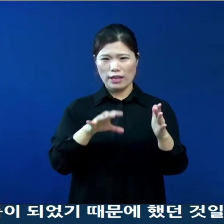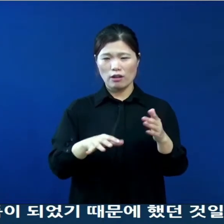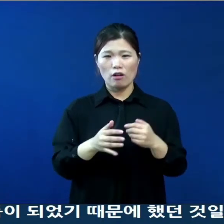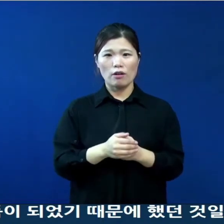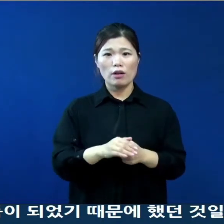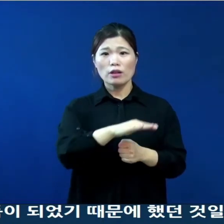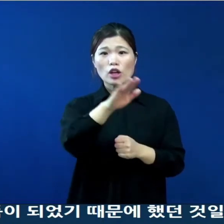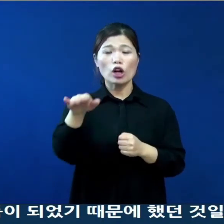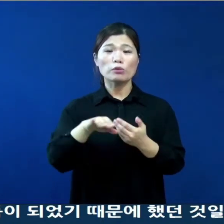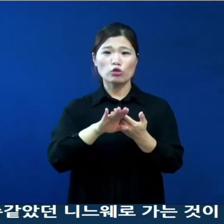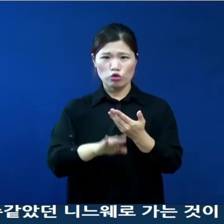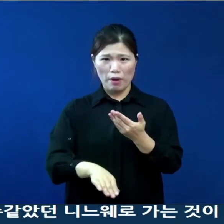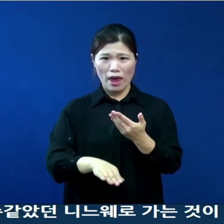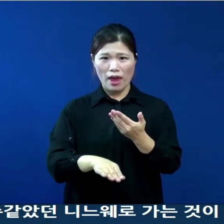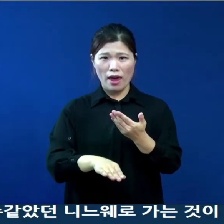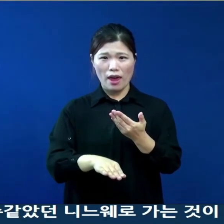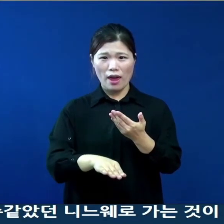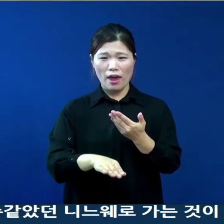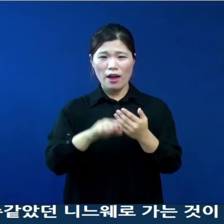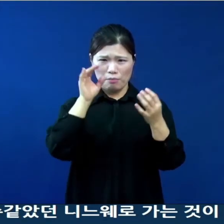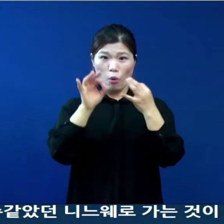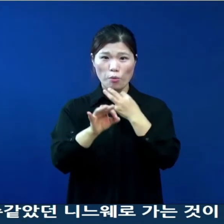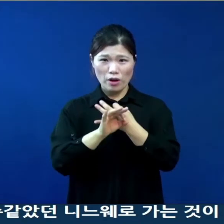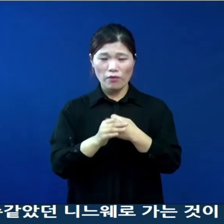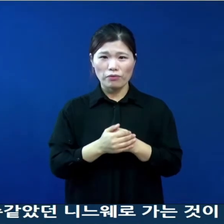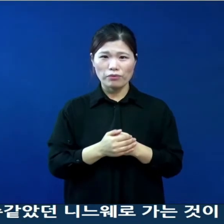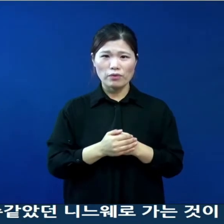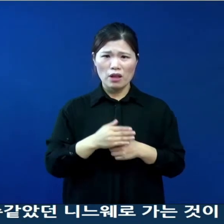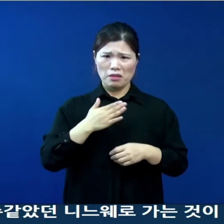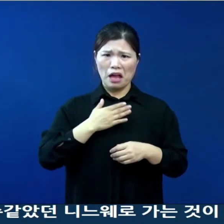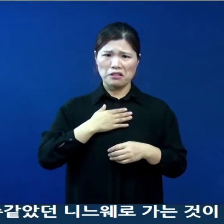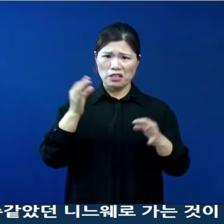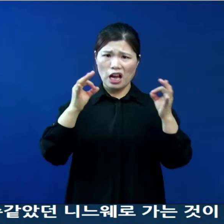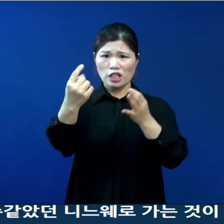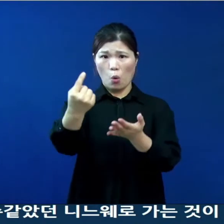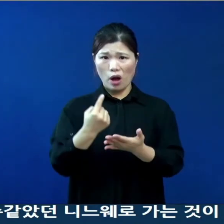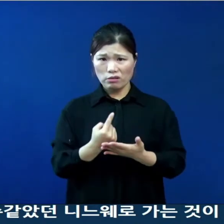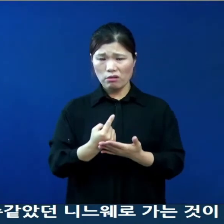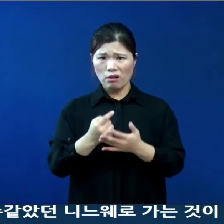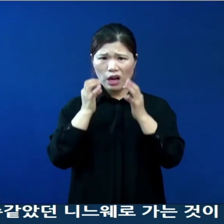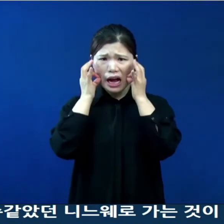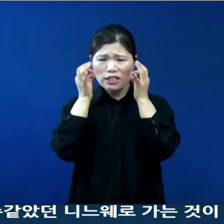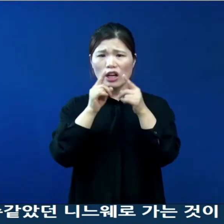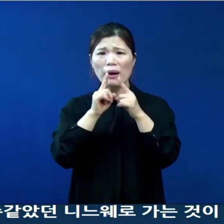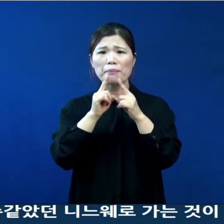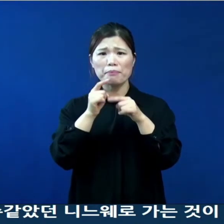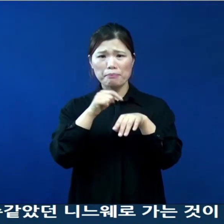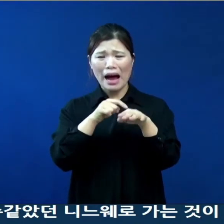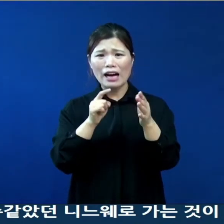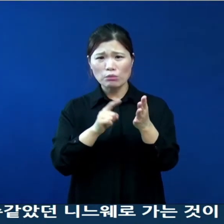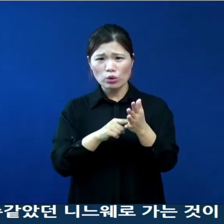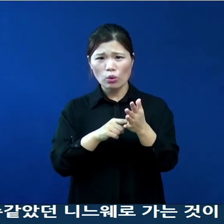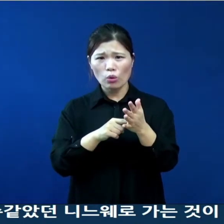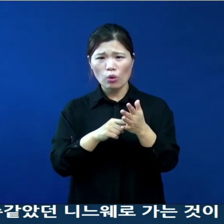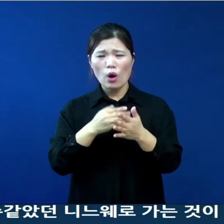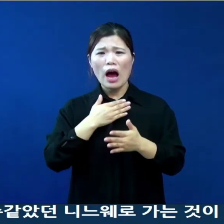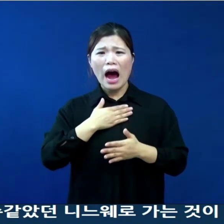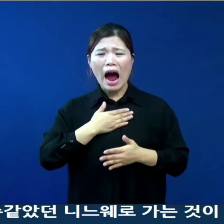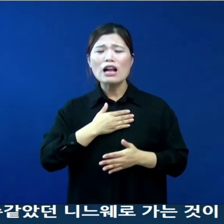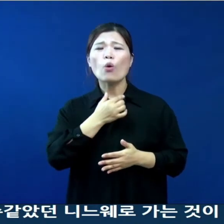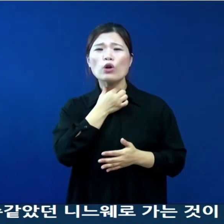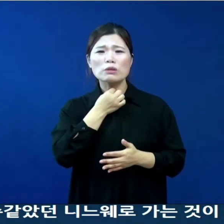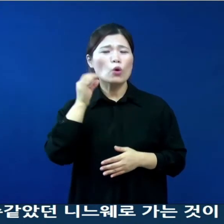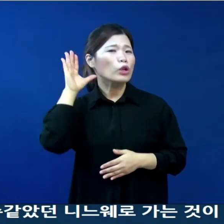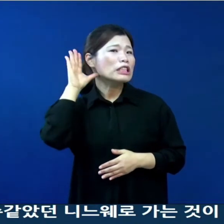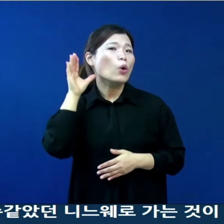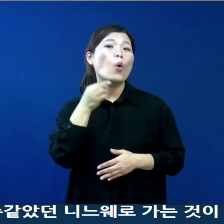여러분 후배나 동생들 중에 여러분이 찾아오셔서 너무 간절한 마음으로 알고 싶고 듣고 싶고